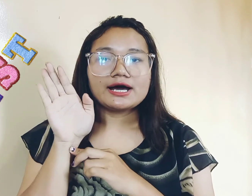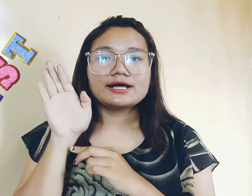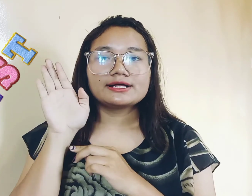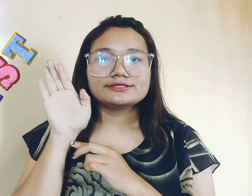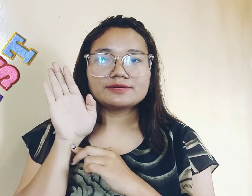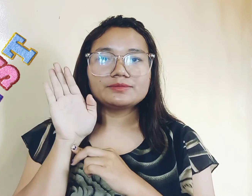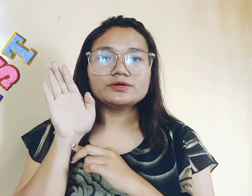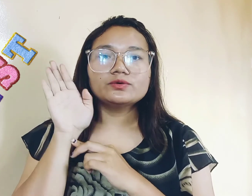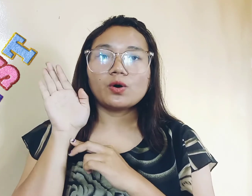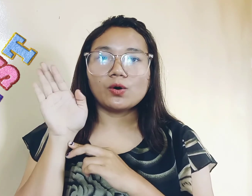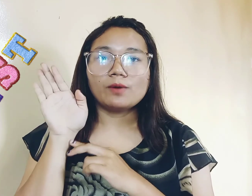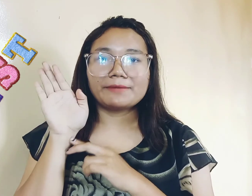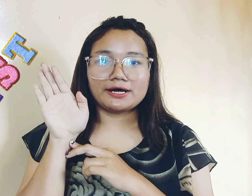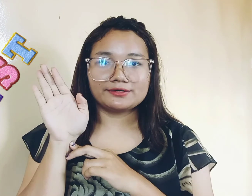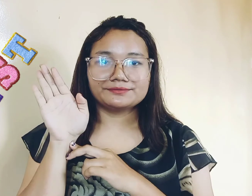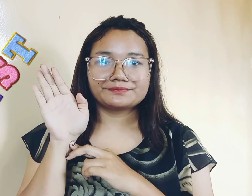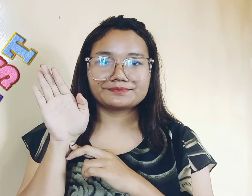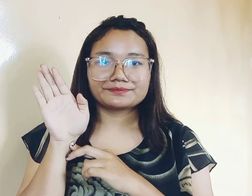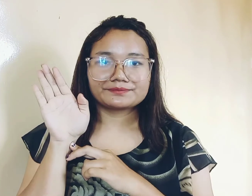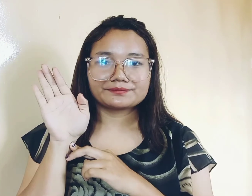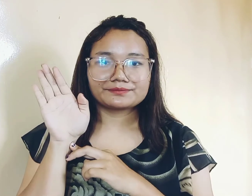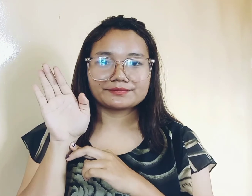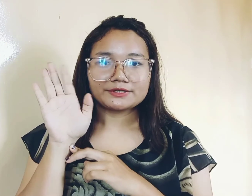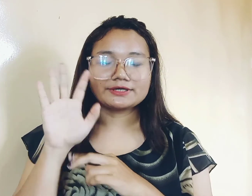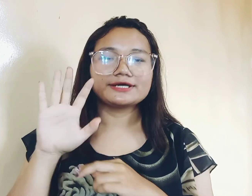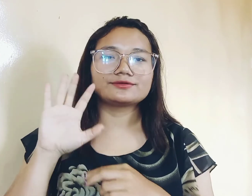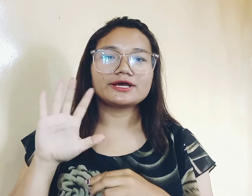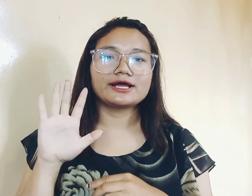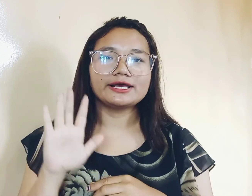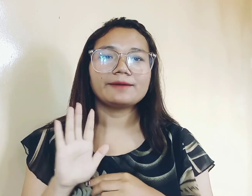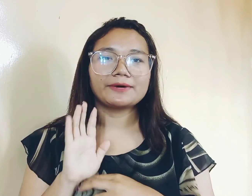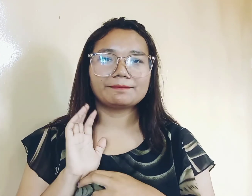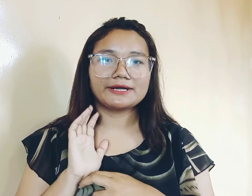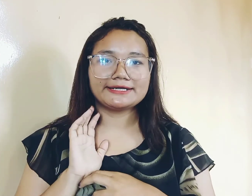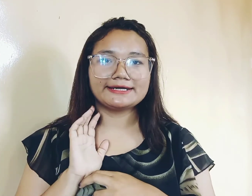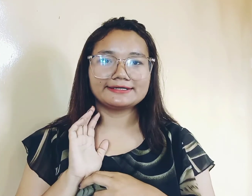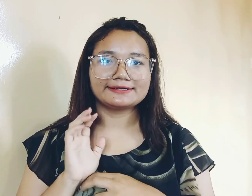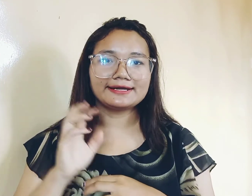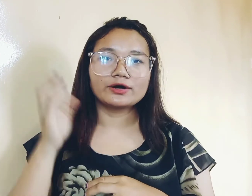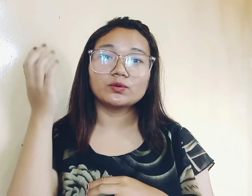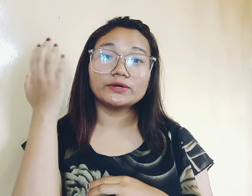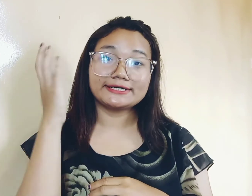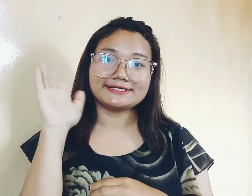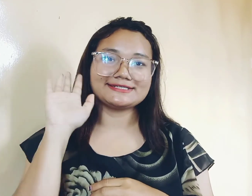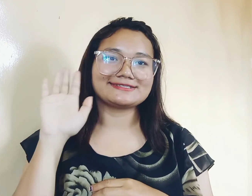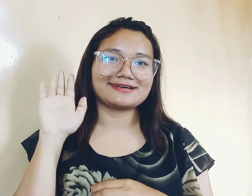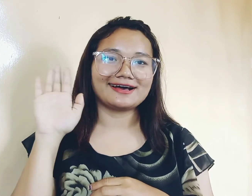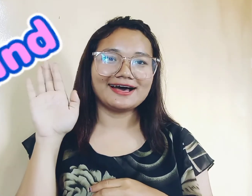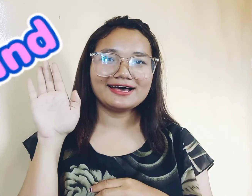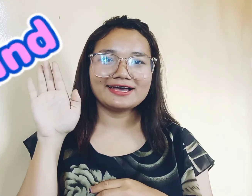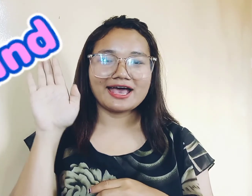WO ป่าลูโอเค ตัยาเหะ ปัปัญกักิดนี้เหะHood ที่จังเหละ?